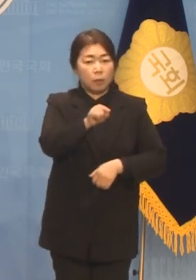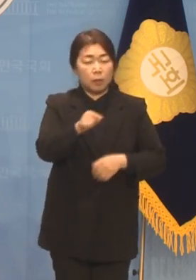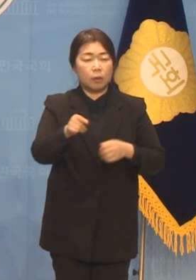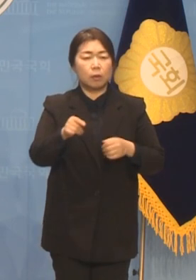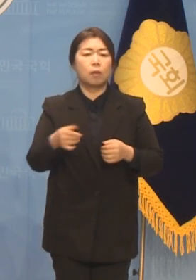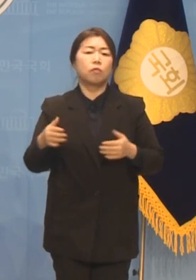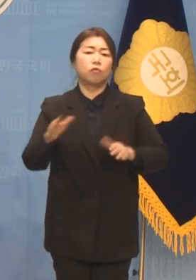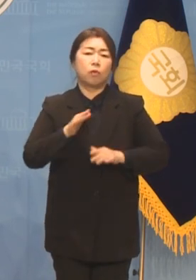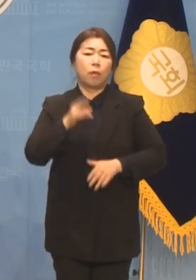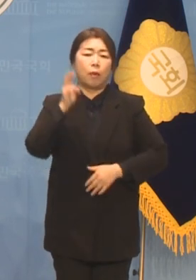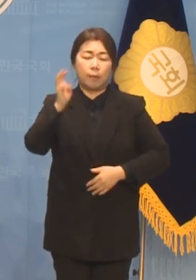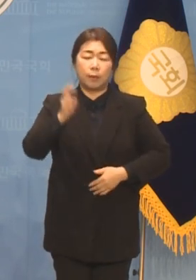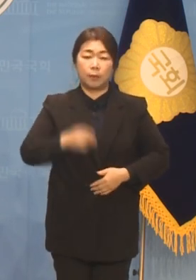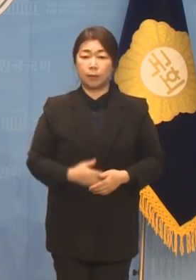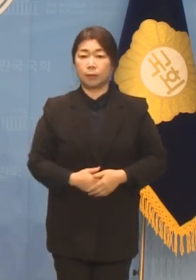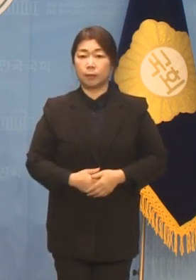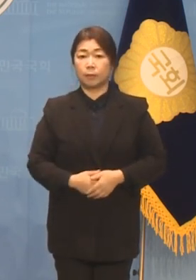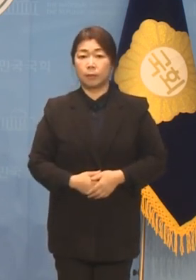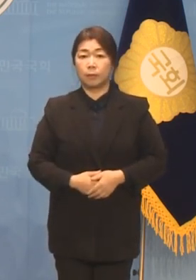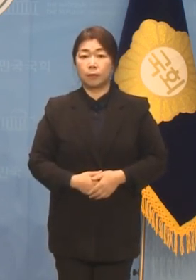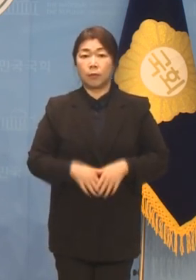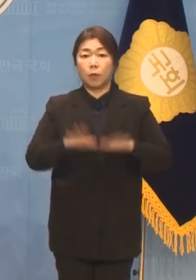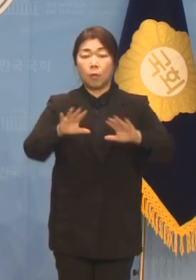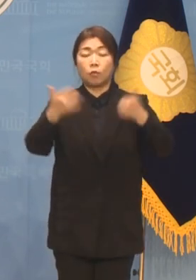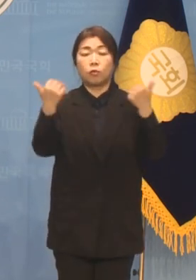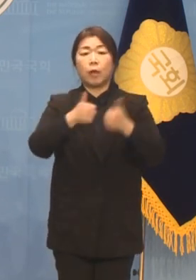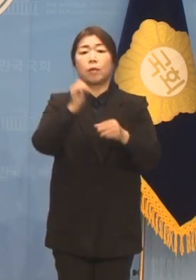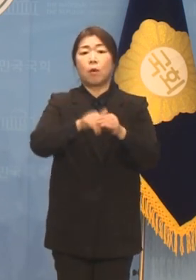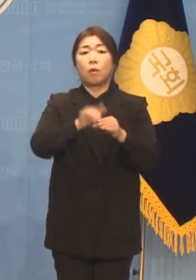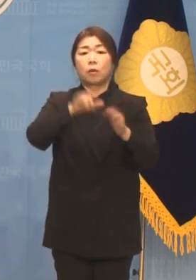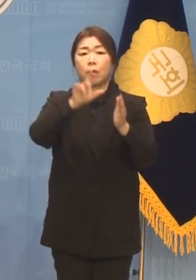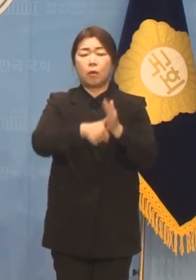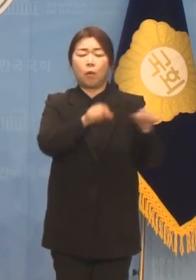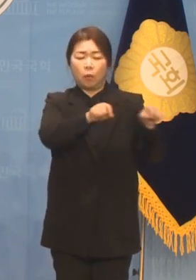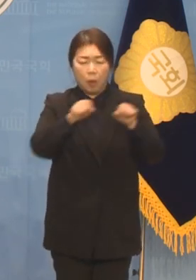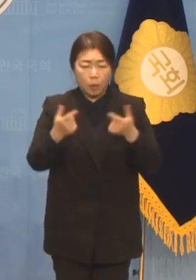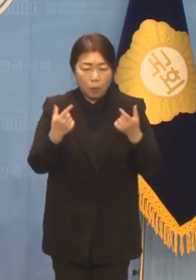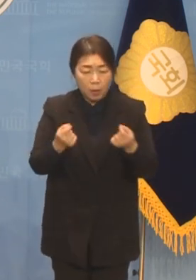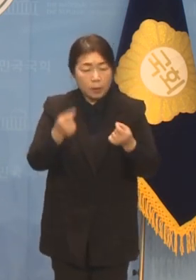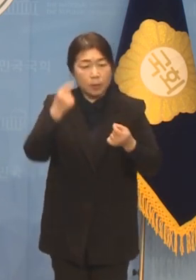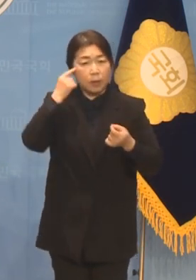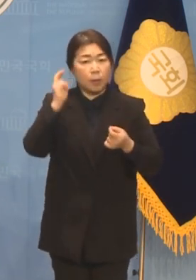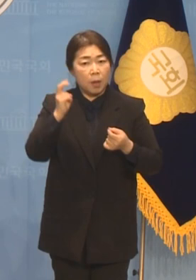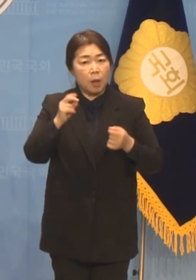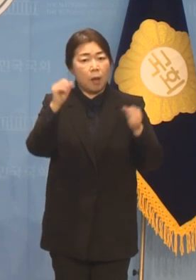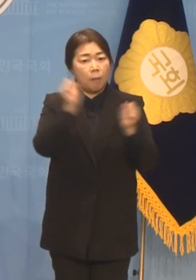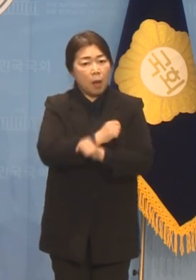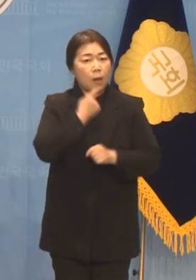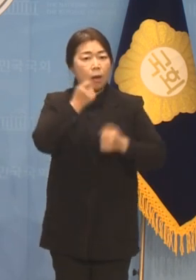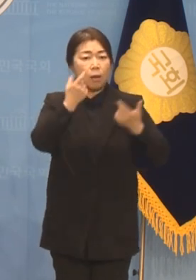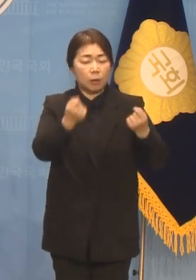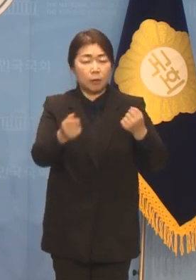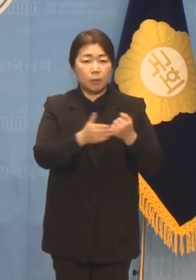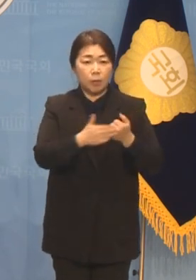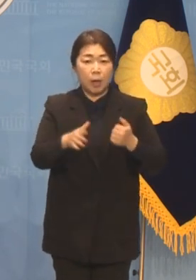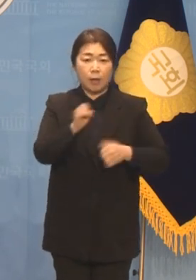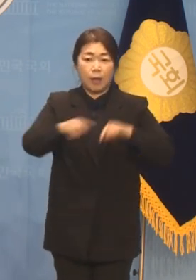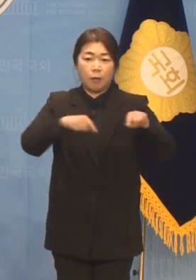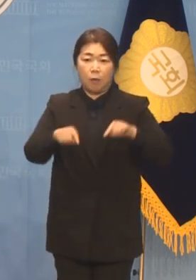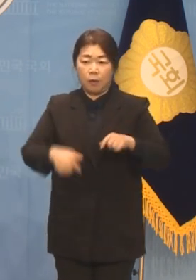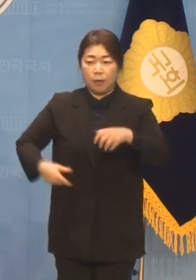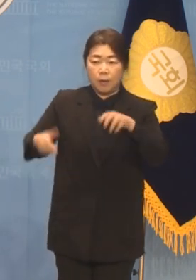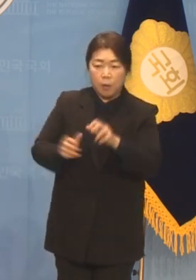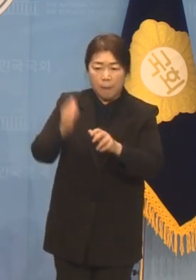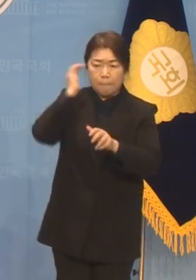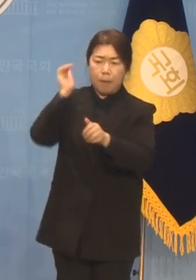뿐입니다. 이번 총선에서도 똑같이 패망할 것이 두려워 야권의 담대한 연합을 굳이